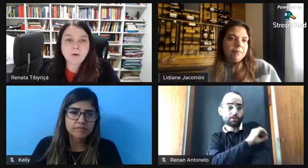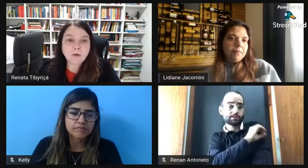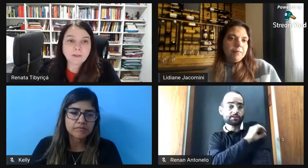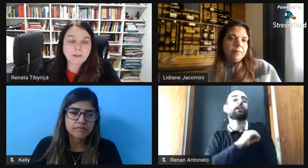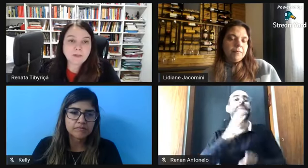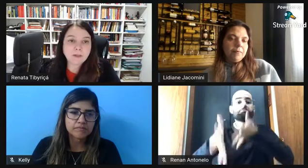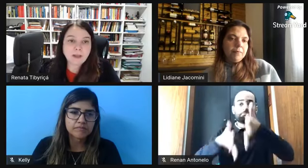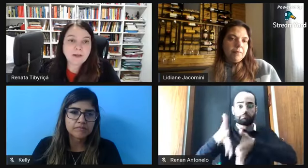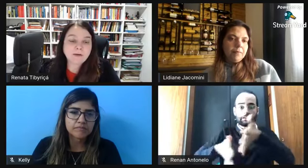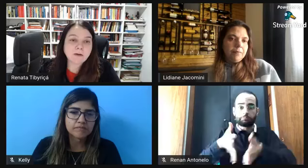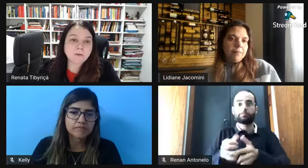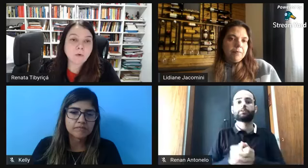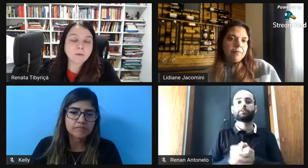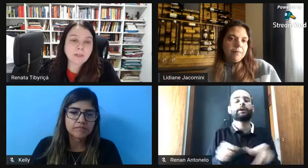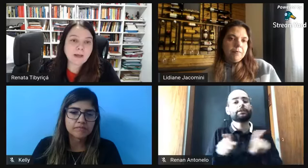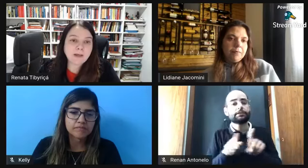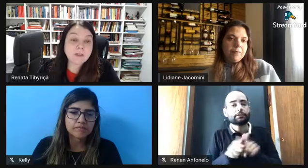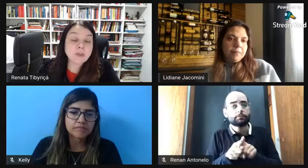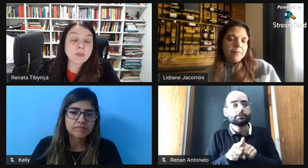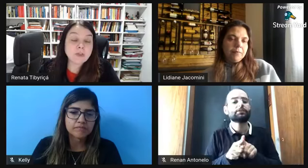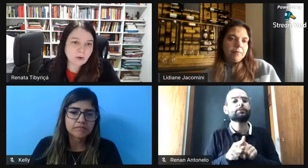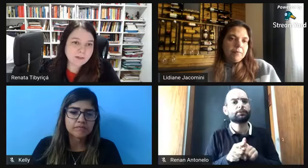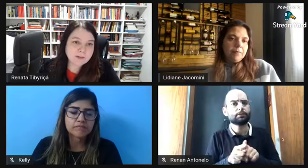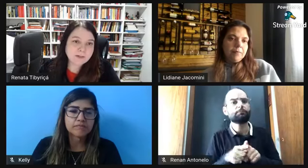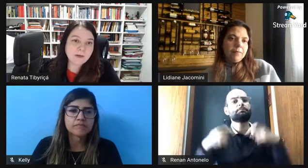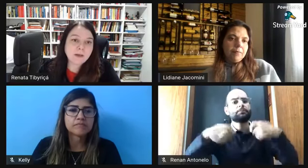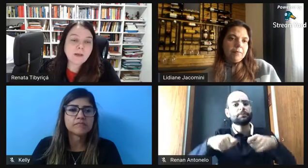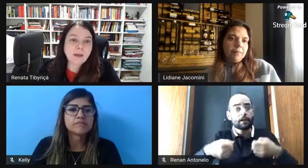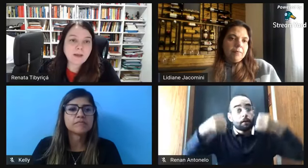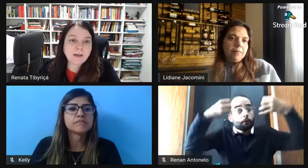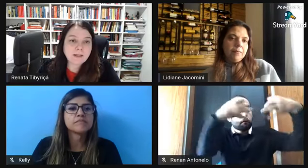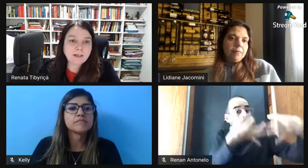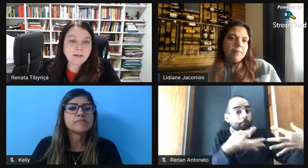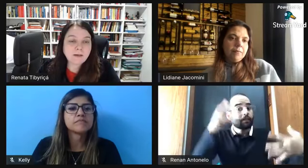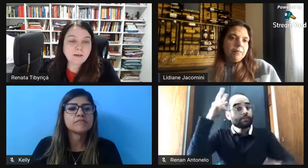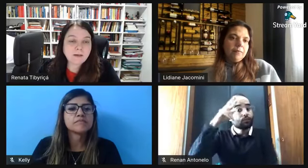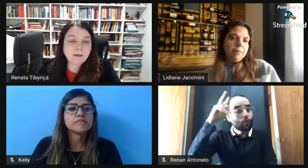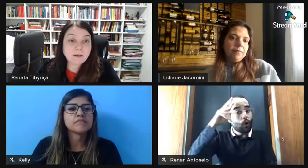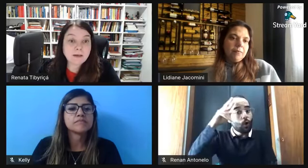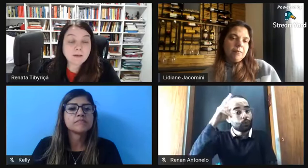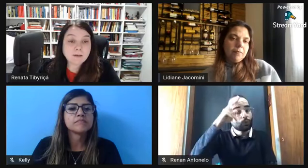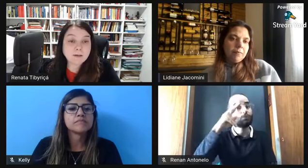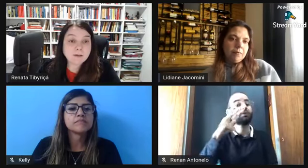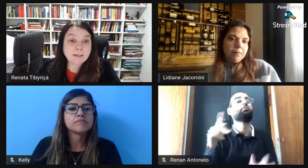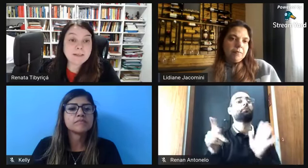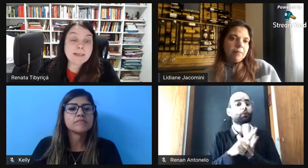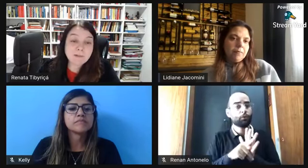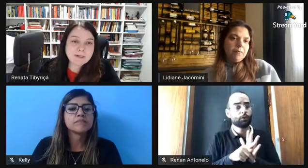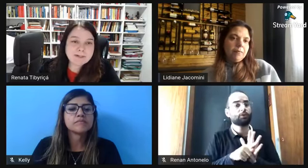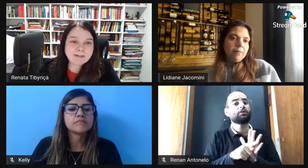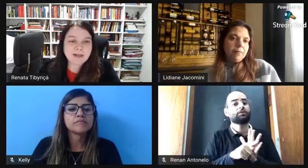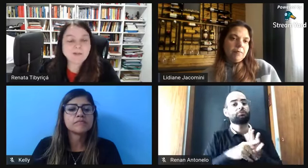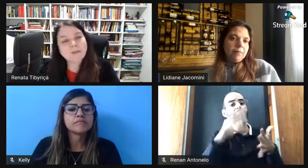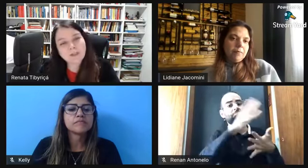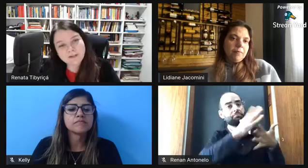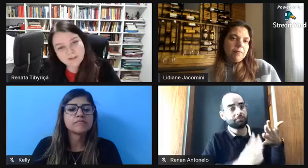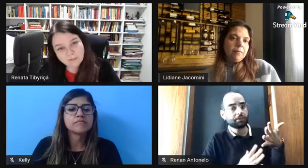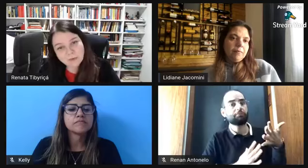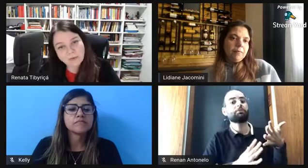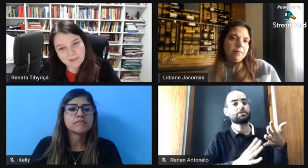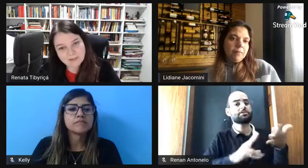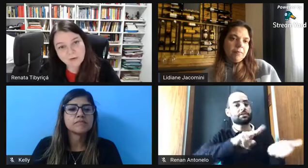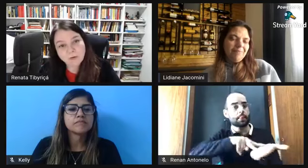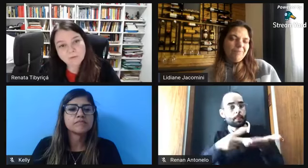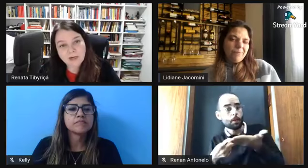e a outra era contar histórias em Libras traduzidas